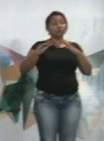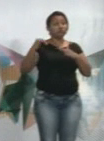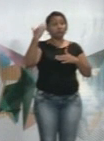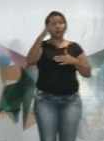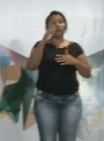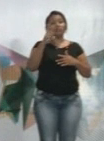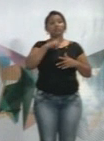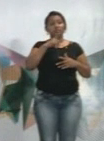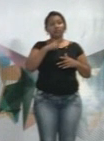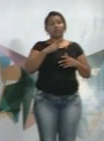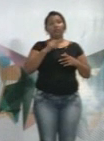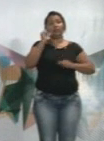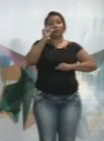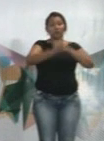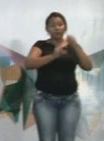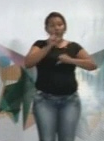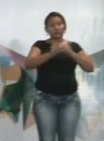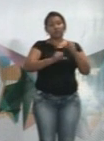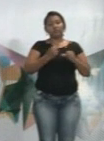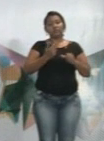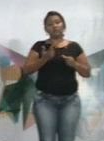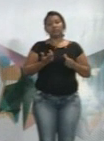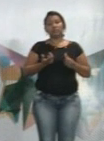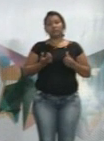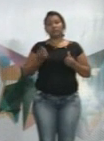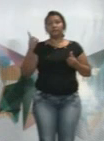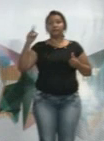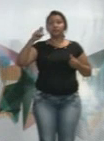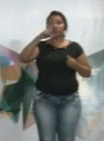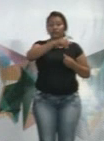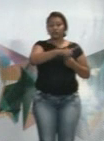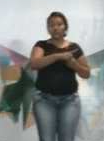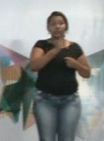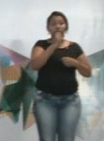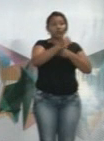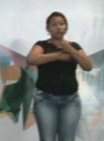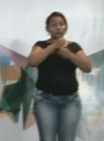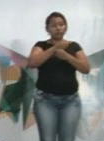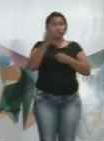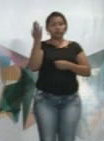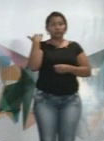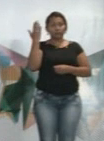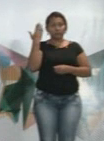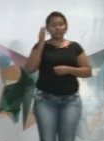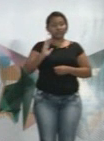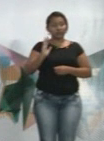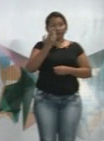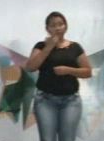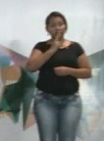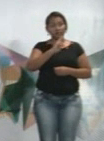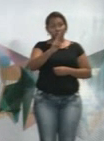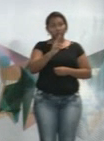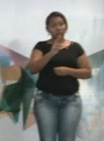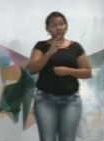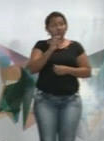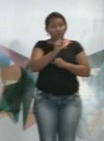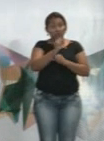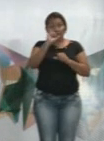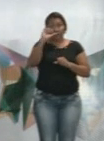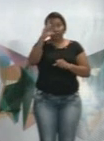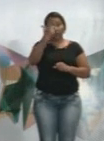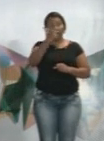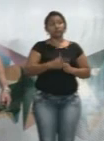uma mudança no estilo da prova, até um pouquinho no grau de dificuldade. Mas ano passado eles retornaram às questões óbvias também. Então antes de você